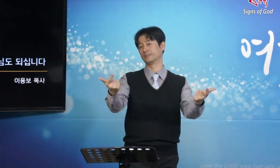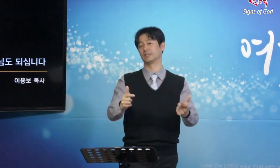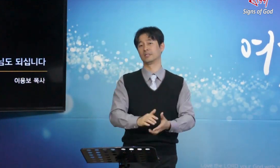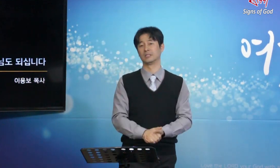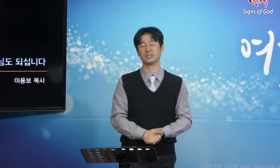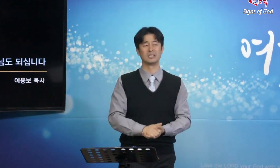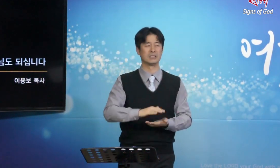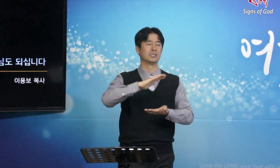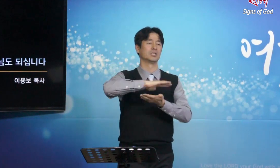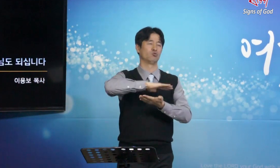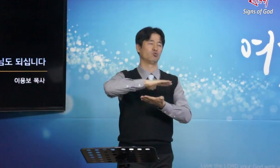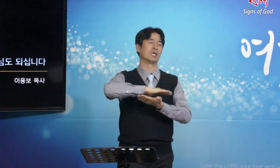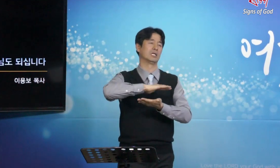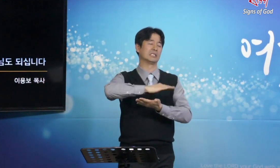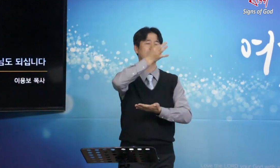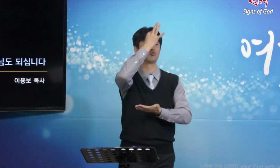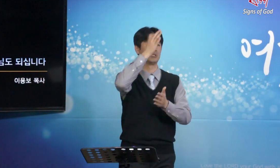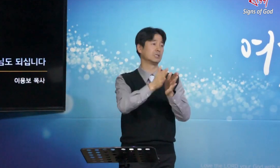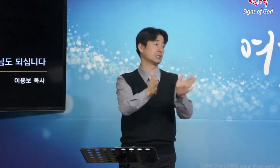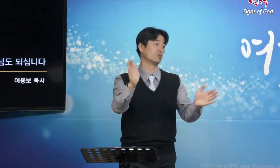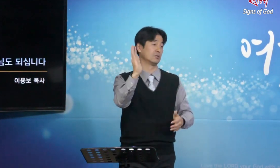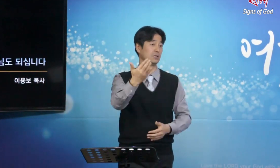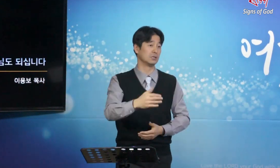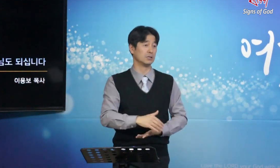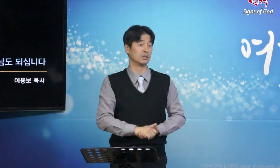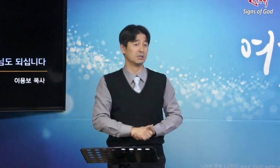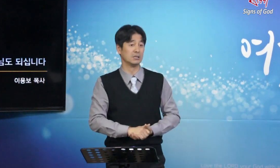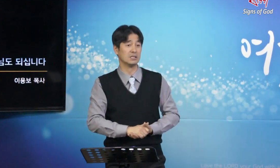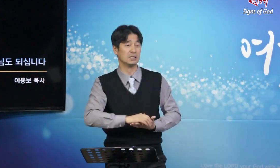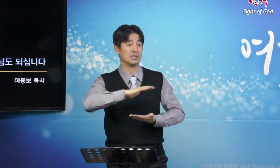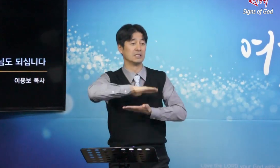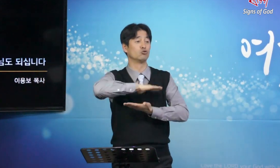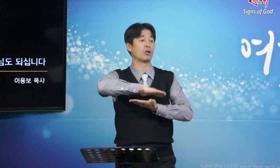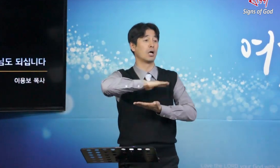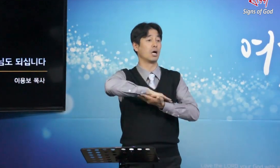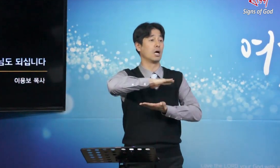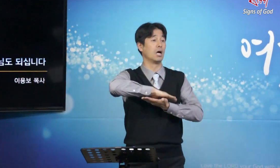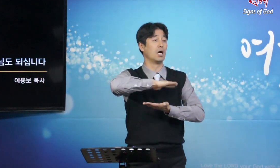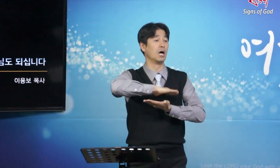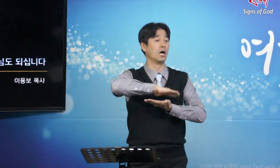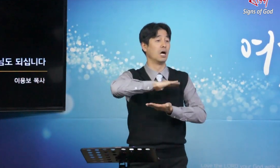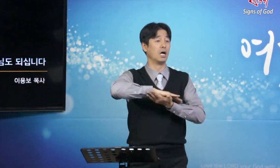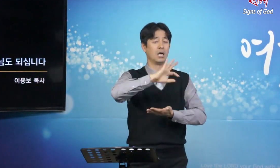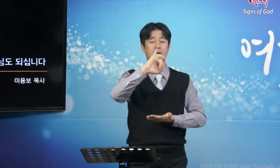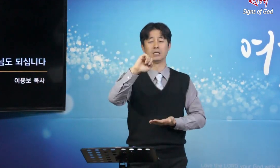루터의 힘이 아니었죠. 인쇄술의 발전으로 인하여